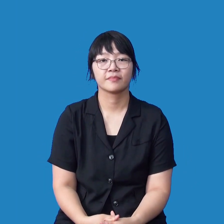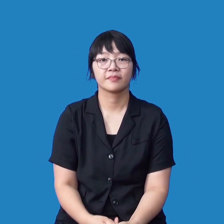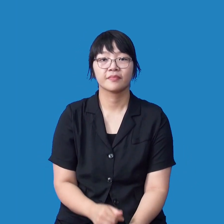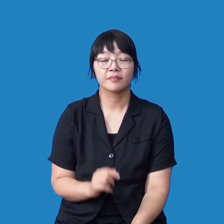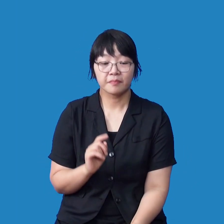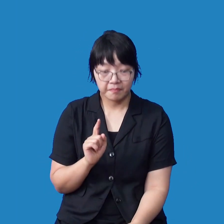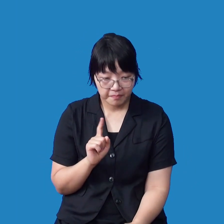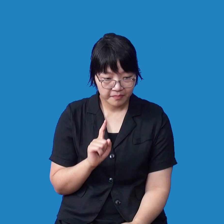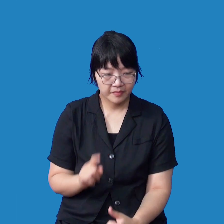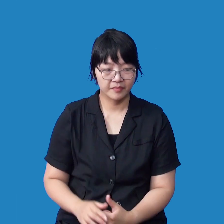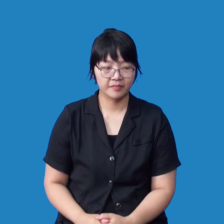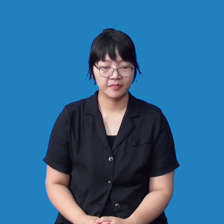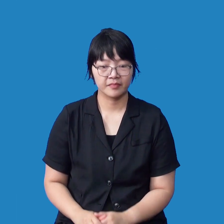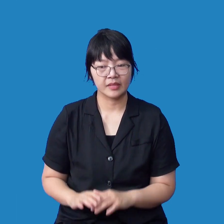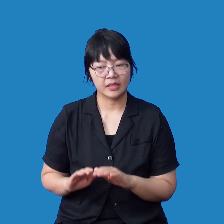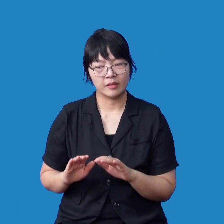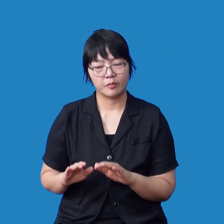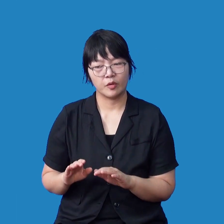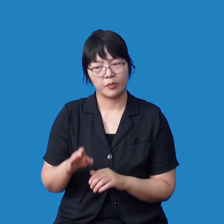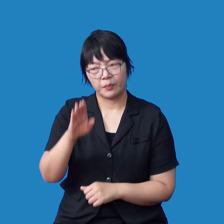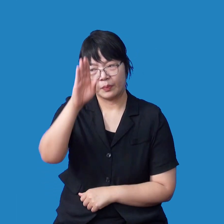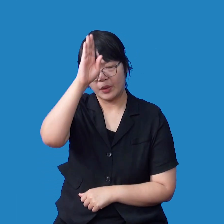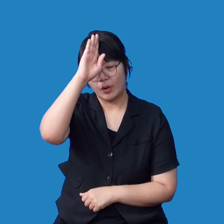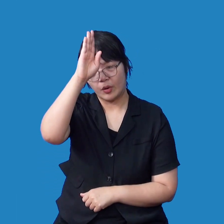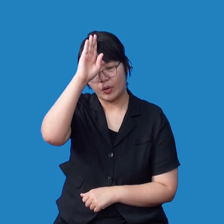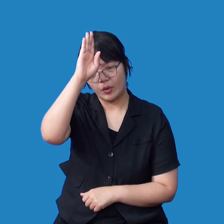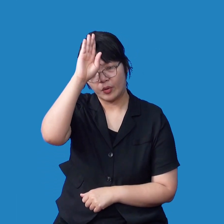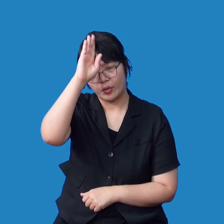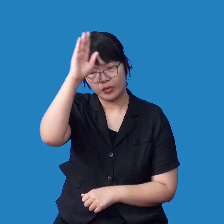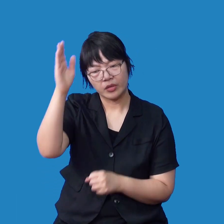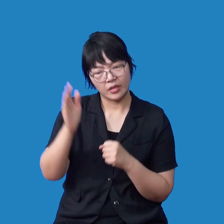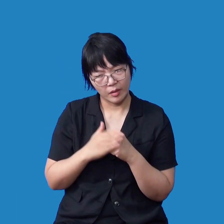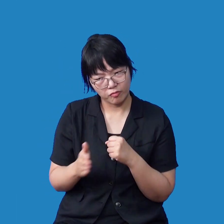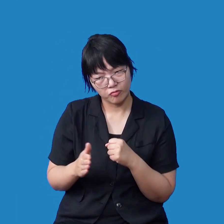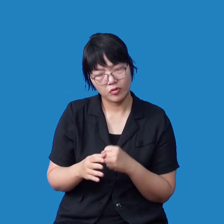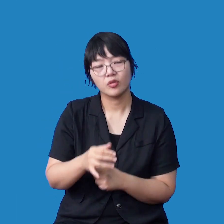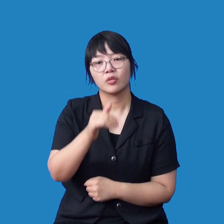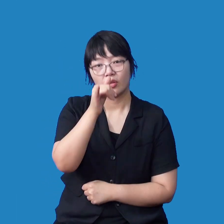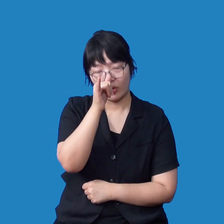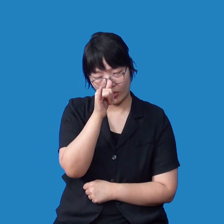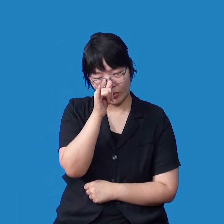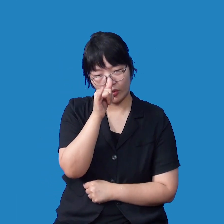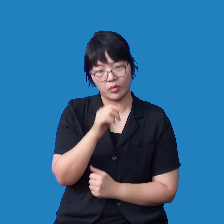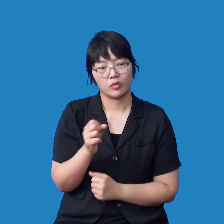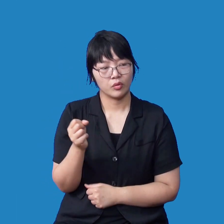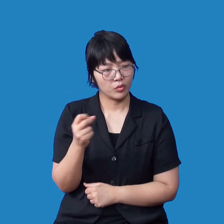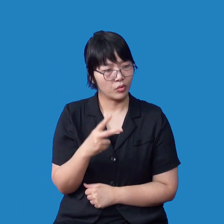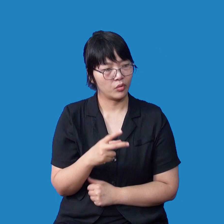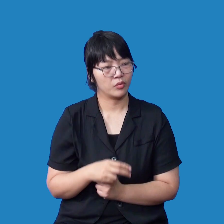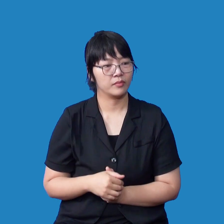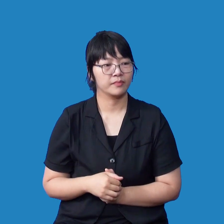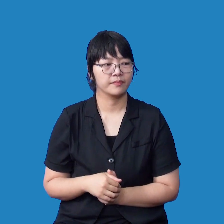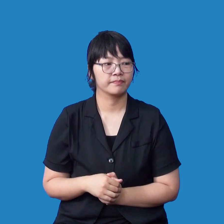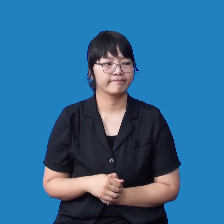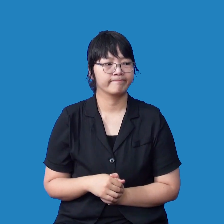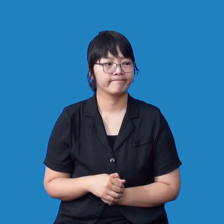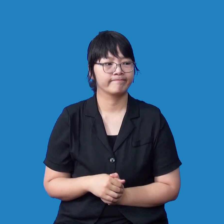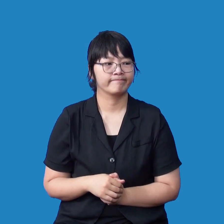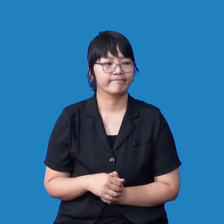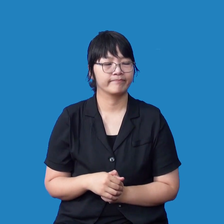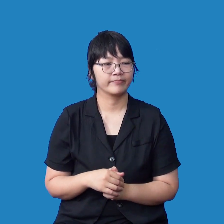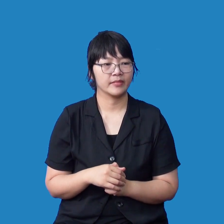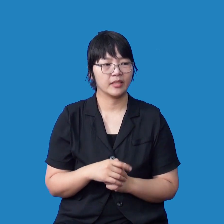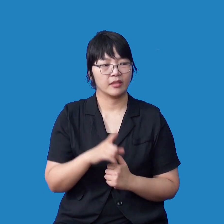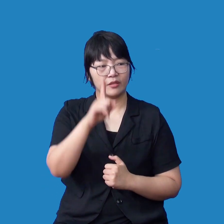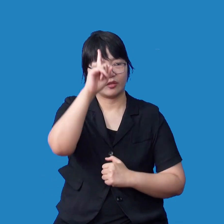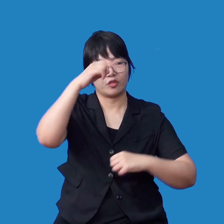우리가 겪어왔던 이런 전염병 같은 위기도 있었고 때로는 강렬한 그런